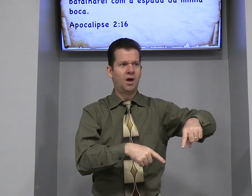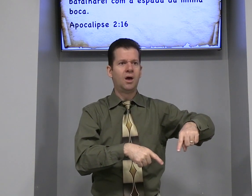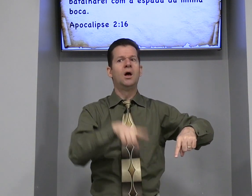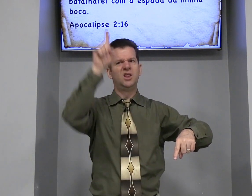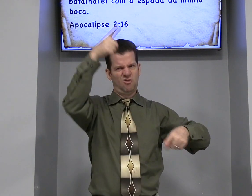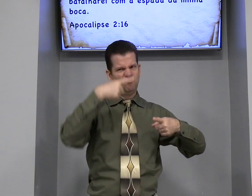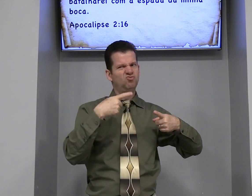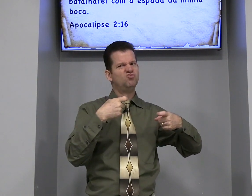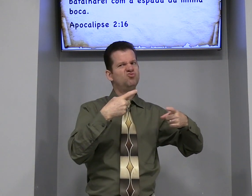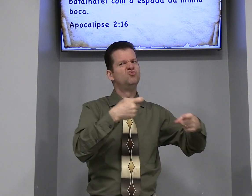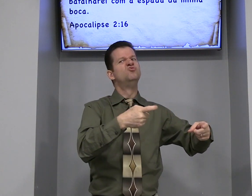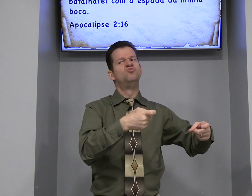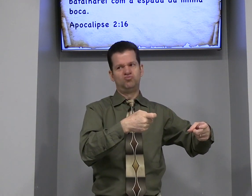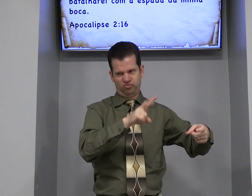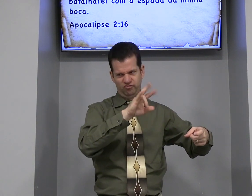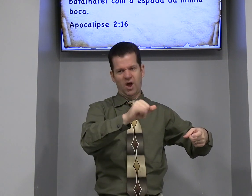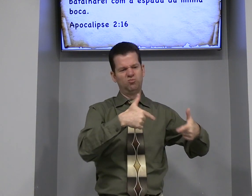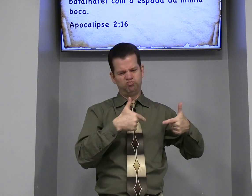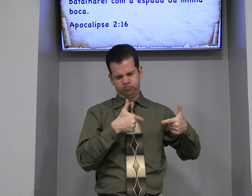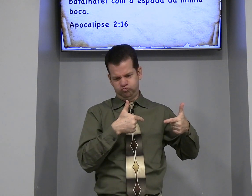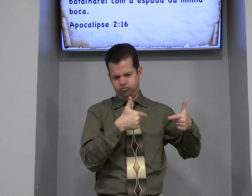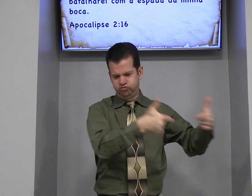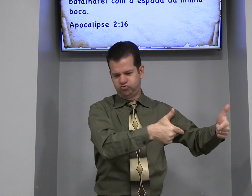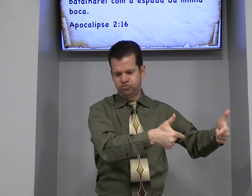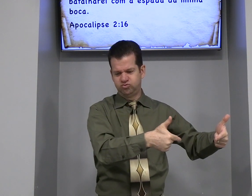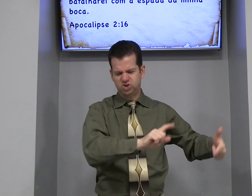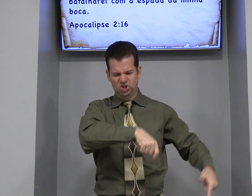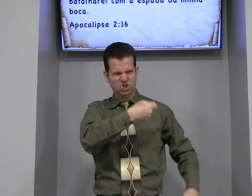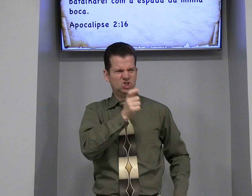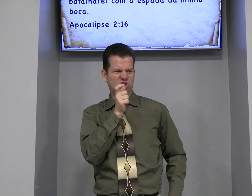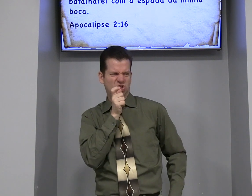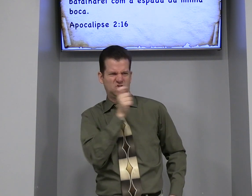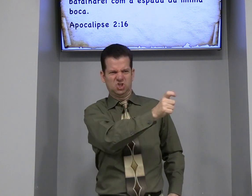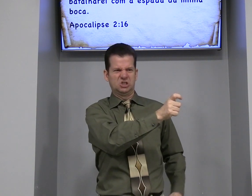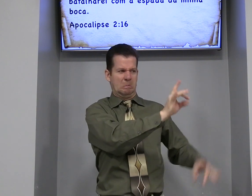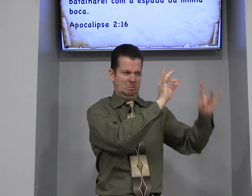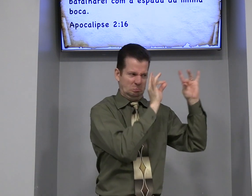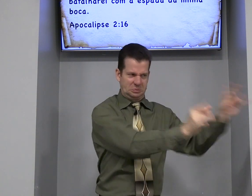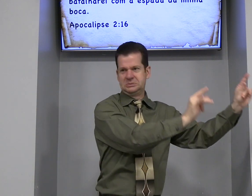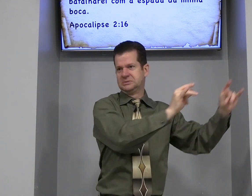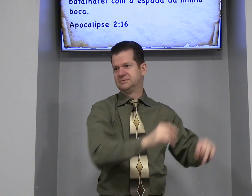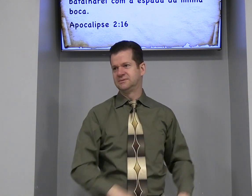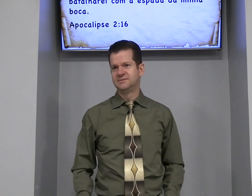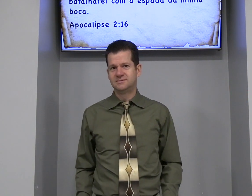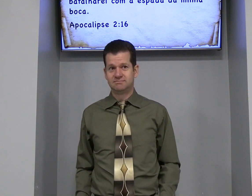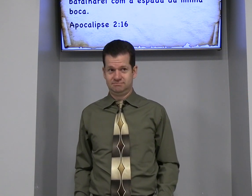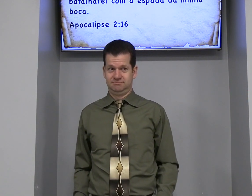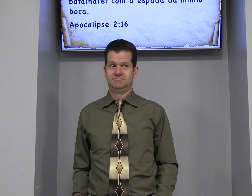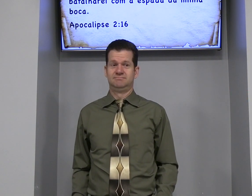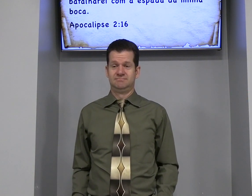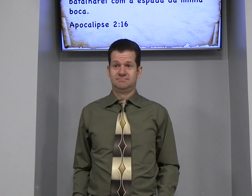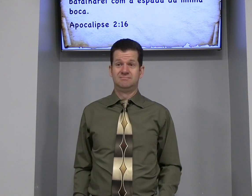eles batalharei com a espada da minha boca.